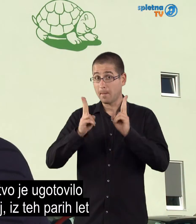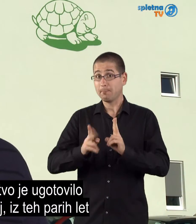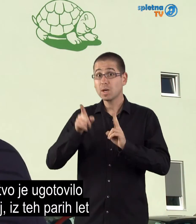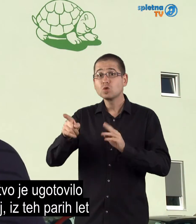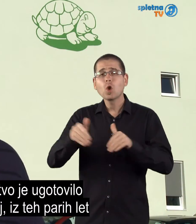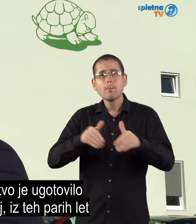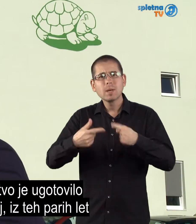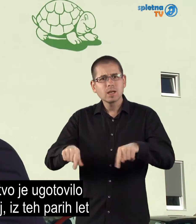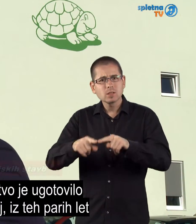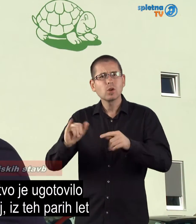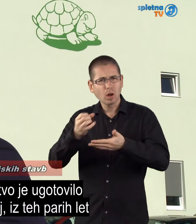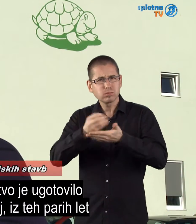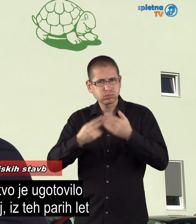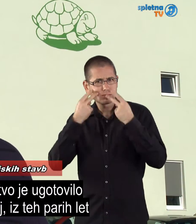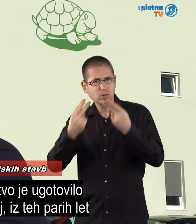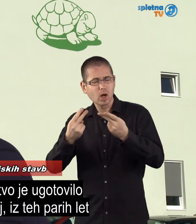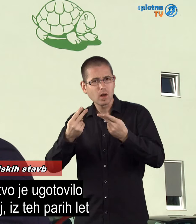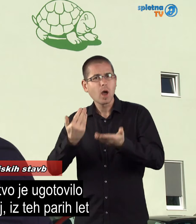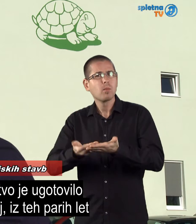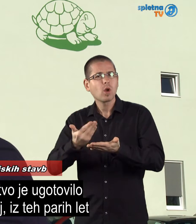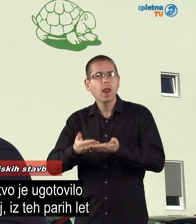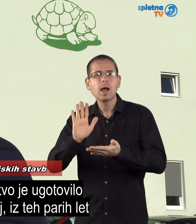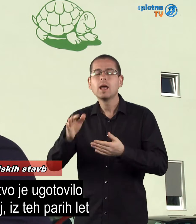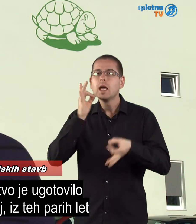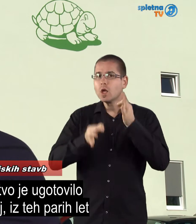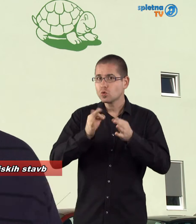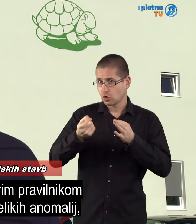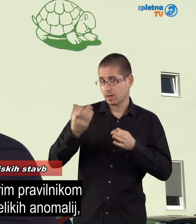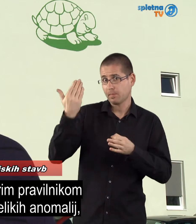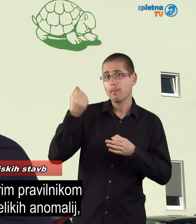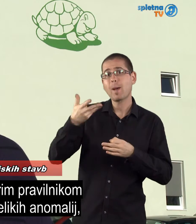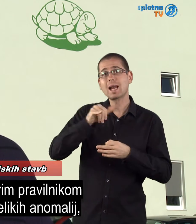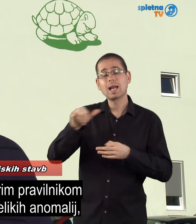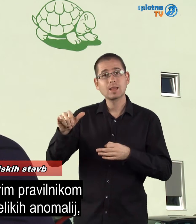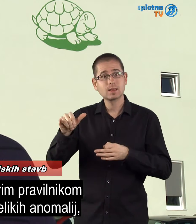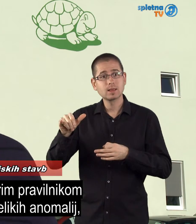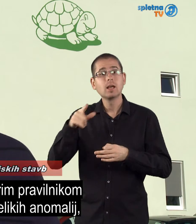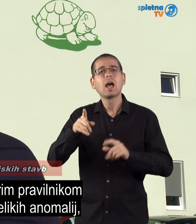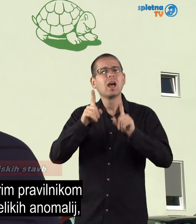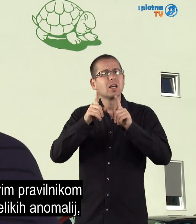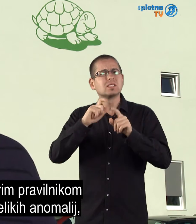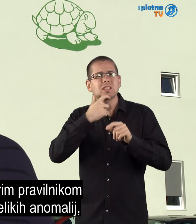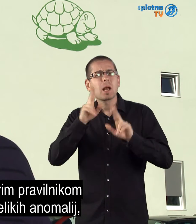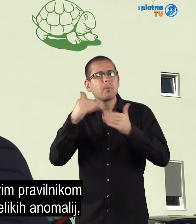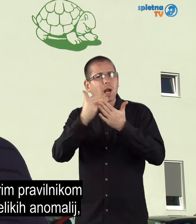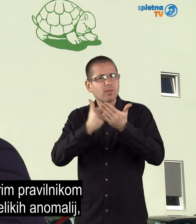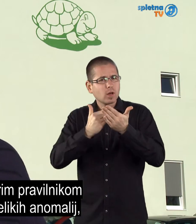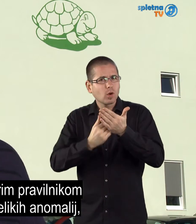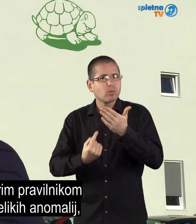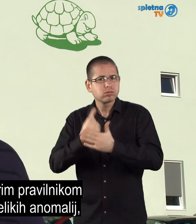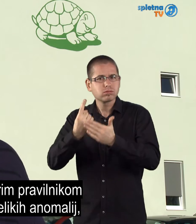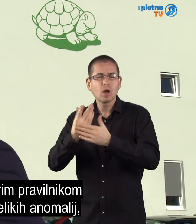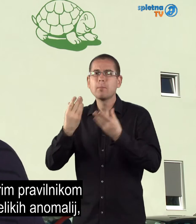Pristojno ministrstvo je ocenilo na podlagi izkušenj iz teh parih let nazaj, da je s starim pravilnikom prihajalo